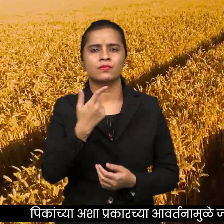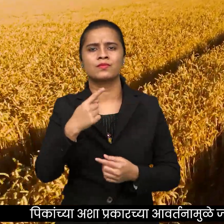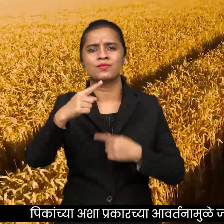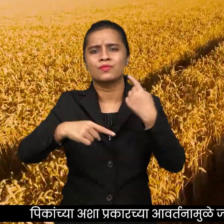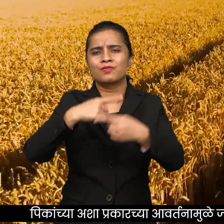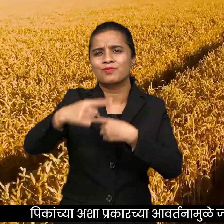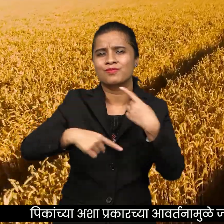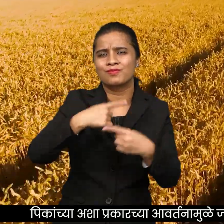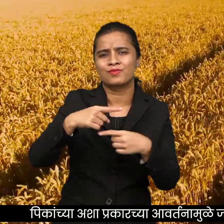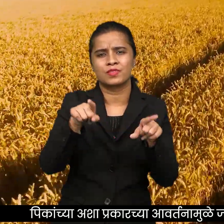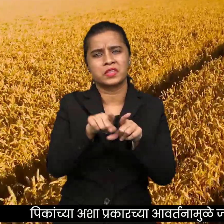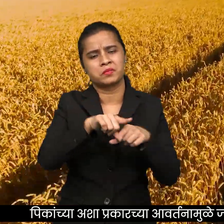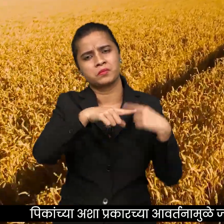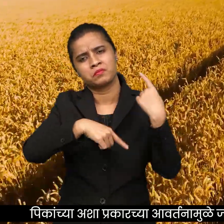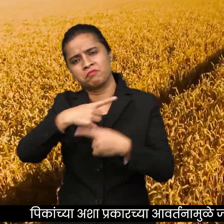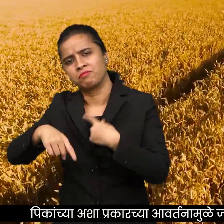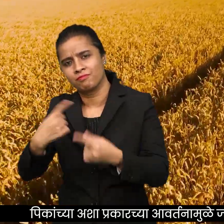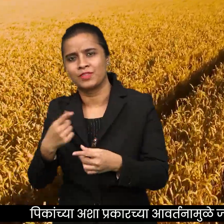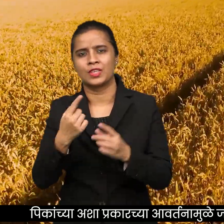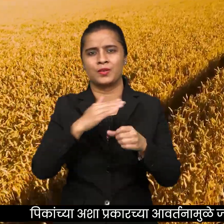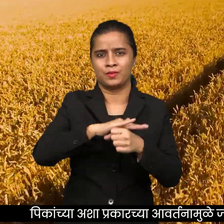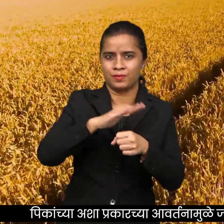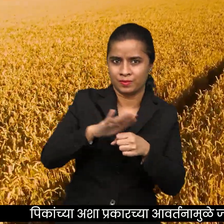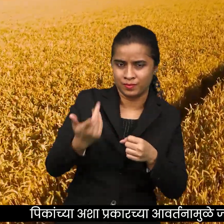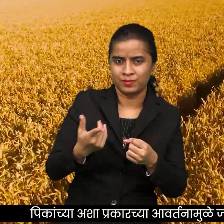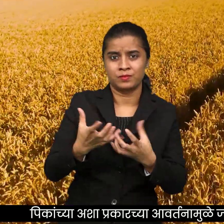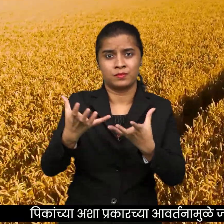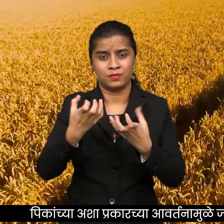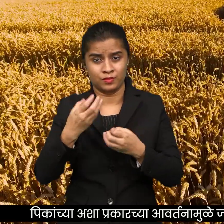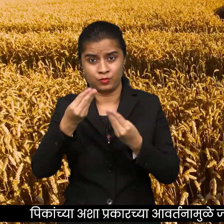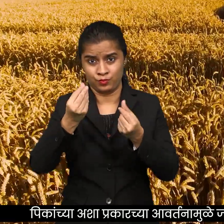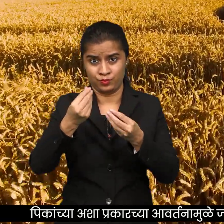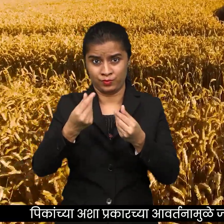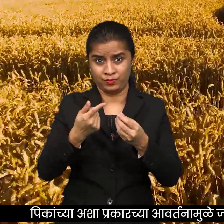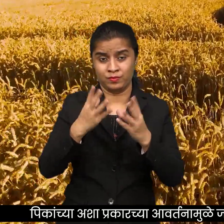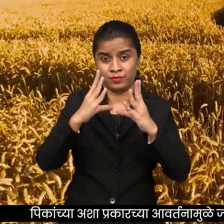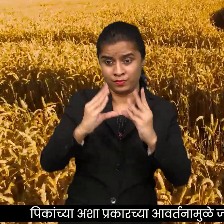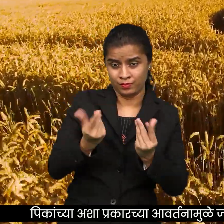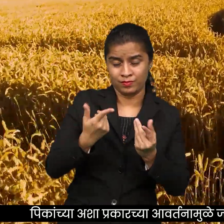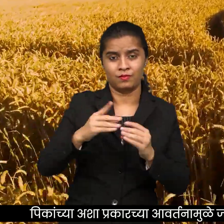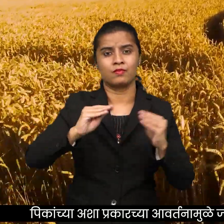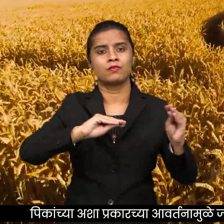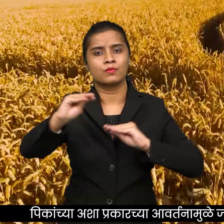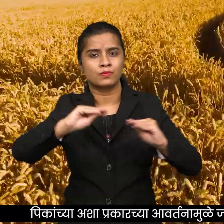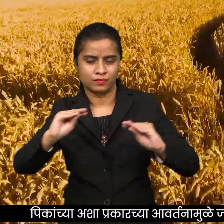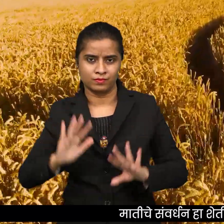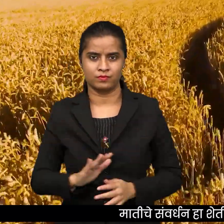पिकांच्या अशा प्रकारच्या आवर्तनामुळे जमिनीची सुपीकता व उत्पादकता टिकून राहते.